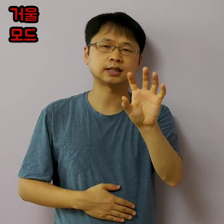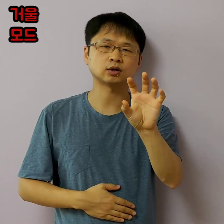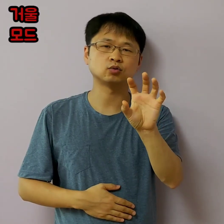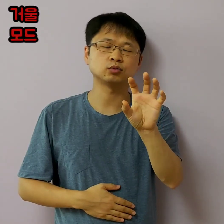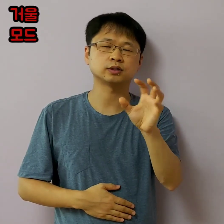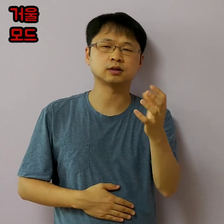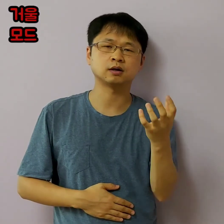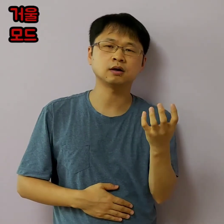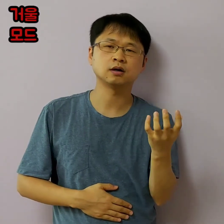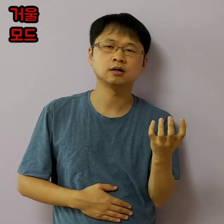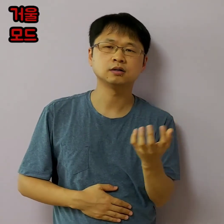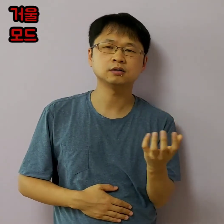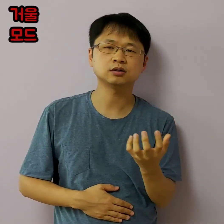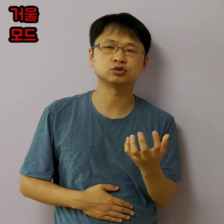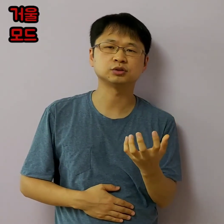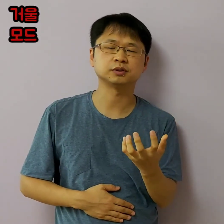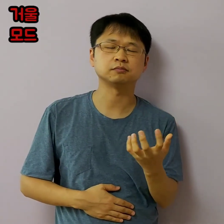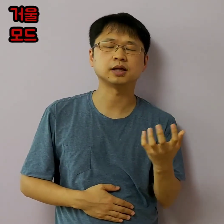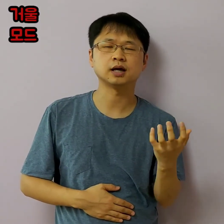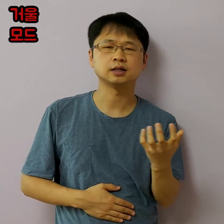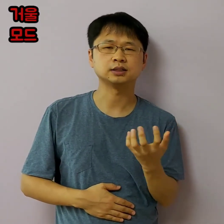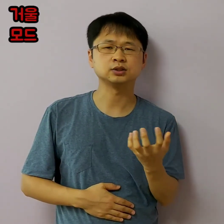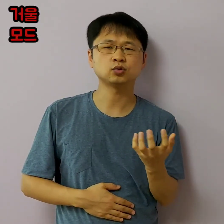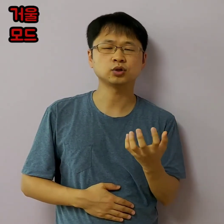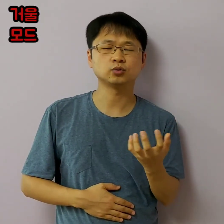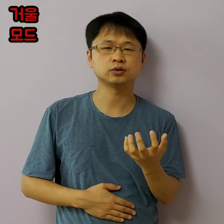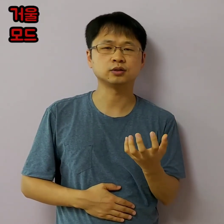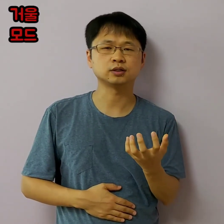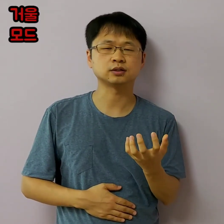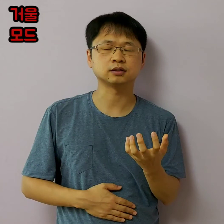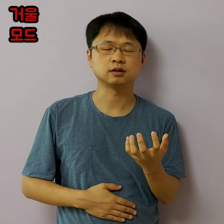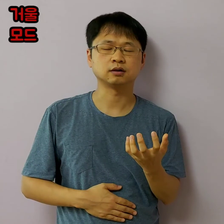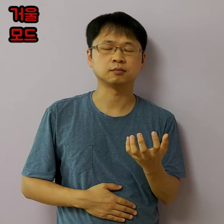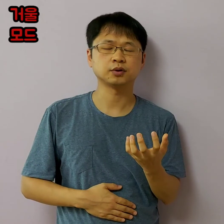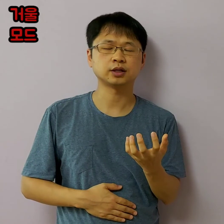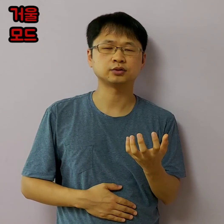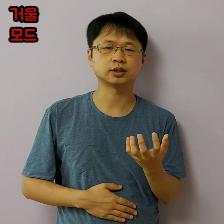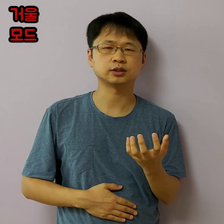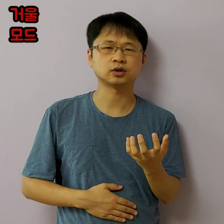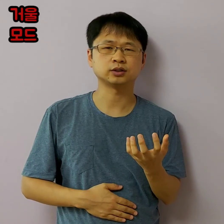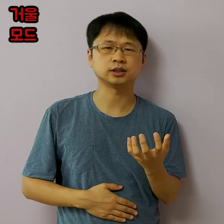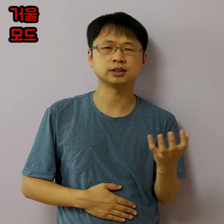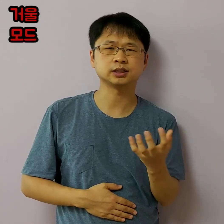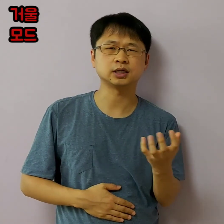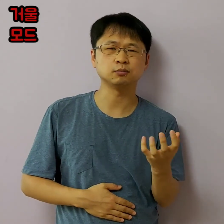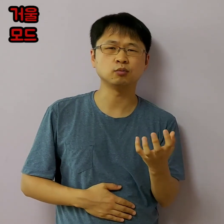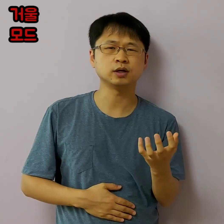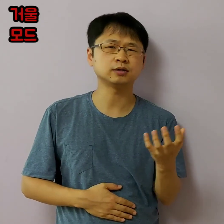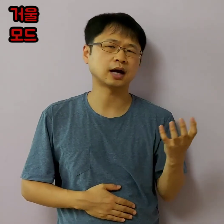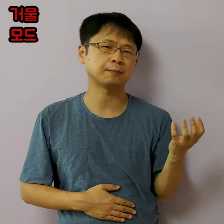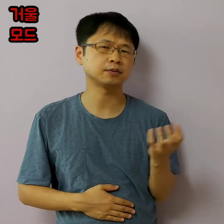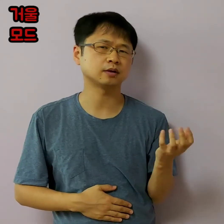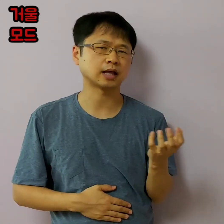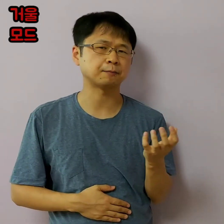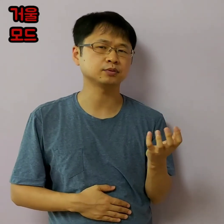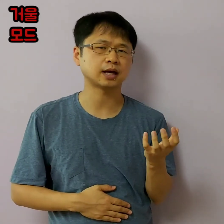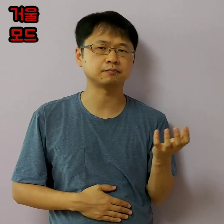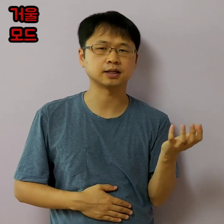살짝 구부려서 흔들어 주시면 됩니다. 진통이 오는 걸 표현할 수 있겠죠. 찌릿찌릿 몸이 어디가 아픈 것 아프다입니다.